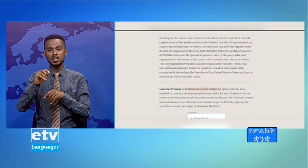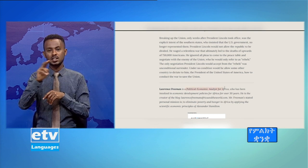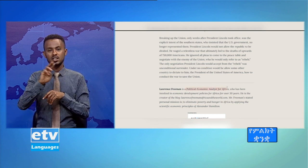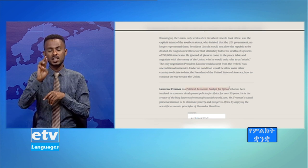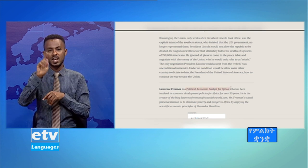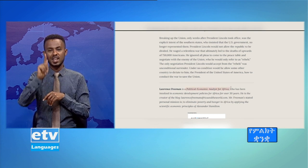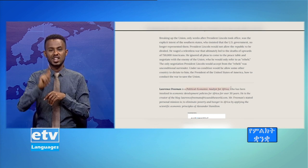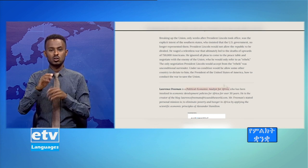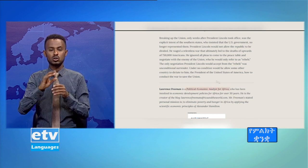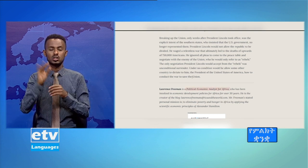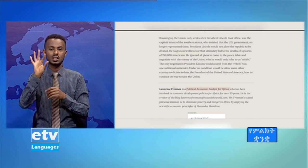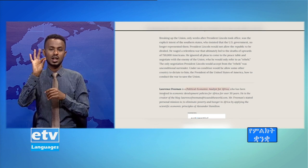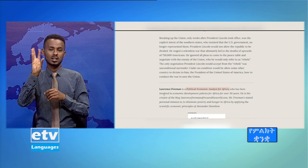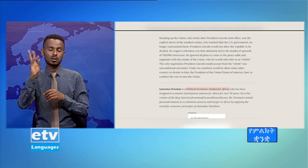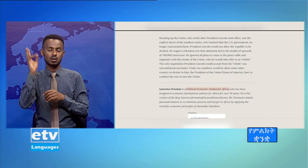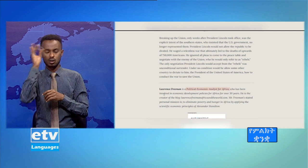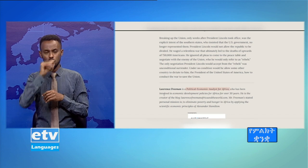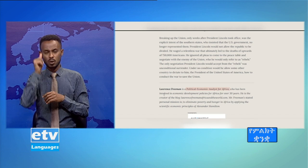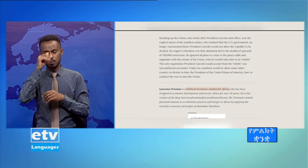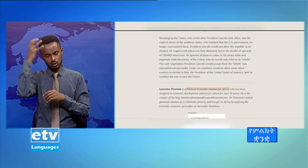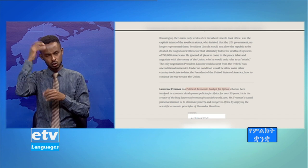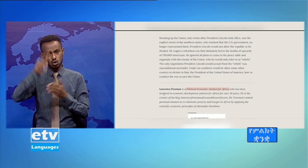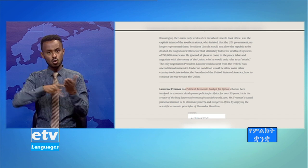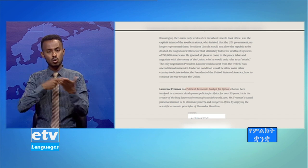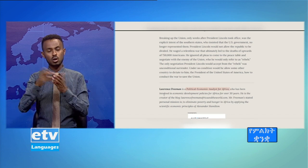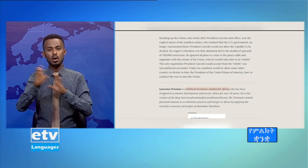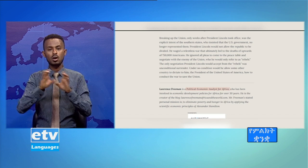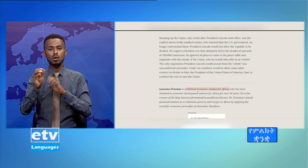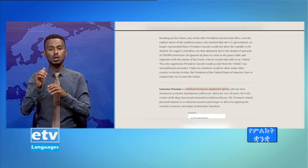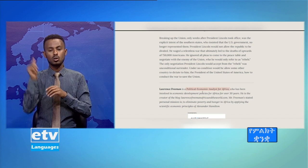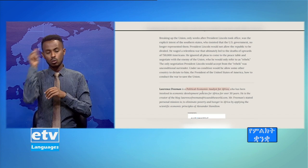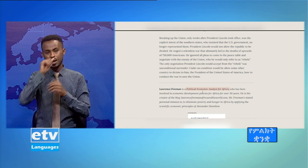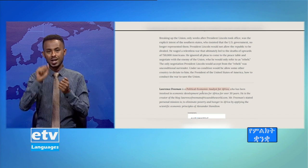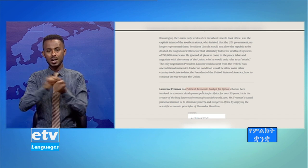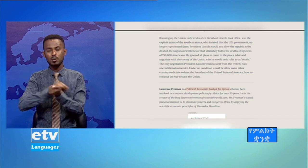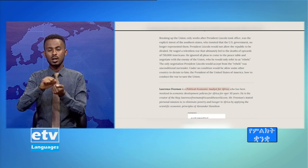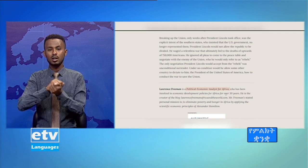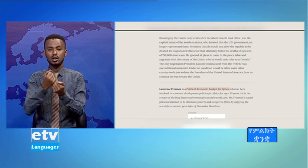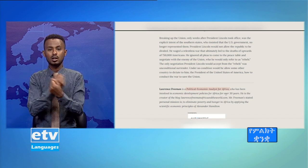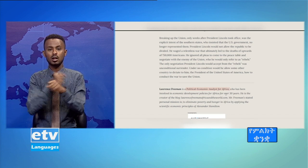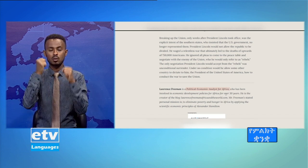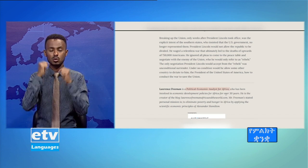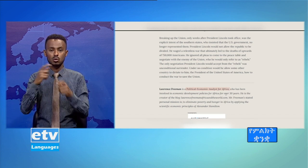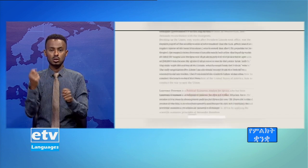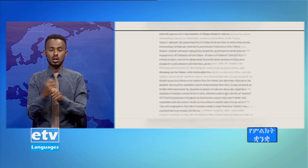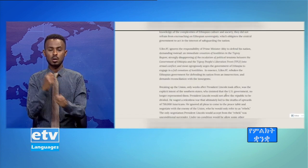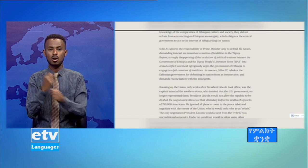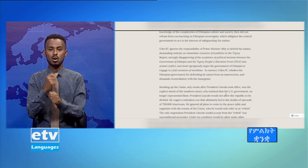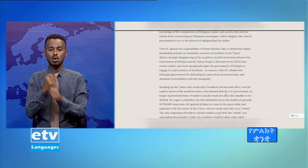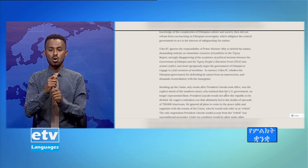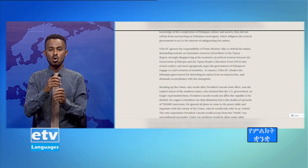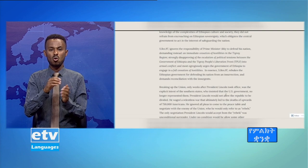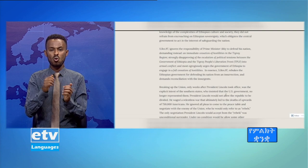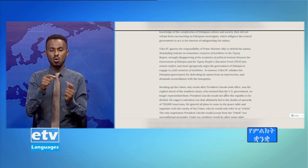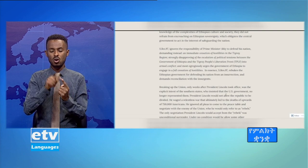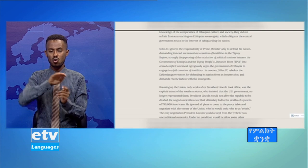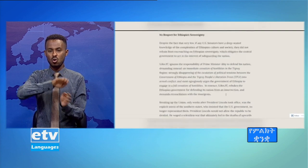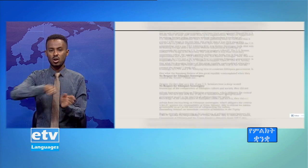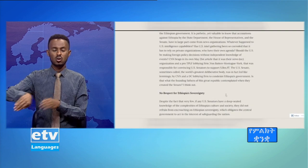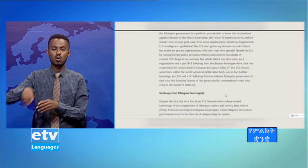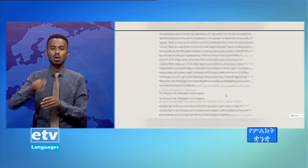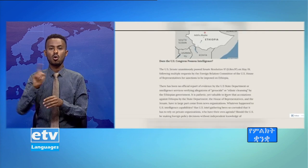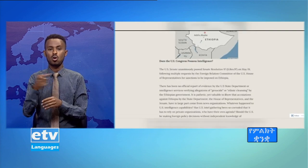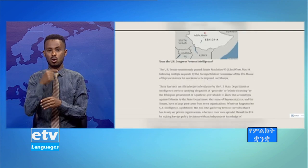ሪዞሉሽን 97ን የኢትዮጵያ መንግስት ውድቅ ማድረጓ ኢትዮጵያን ከመበታተን ሊታደግ የሚችለውን ተግባር ወደ ጎን የተወ እንደሆነም